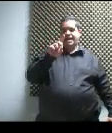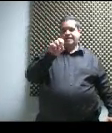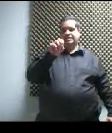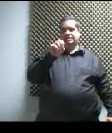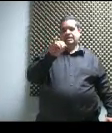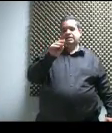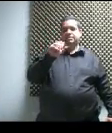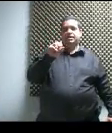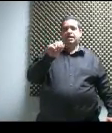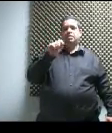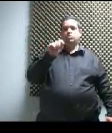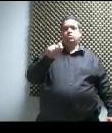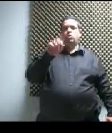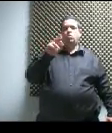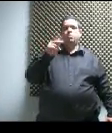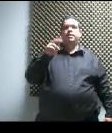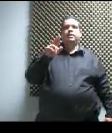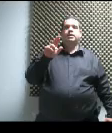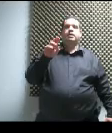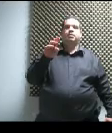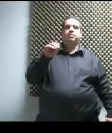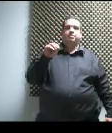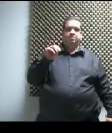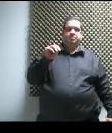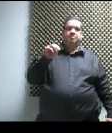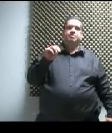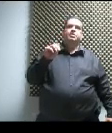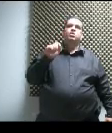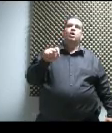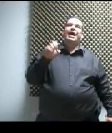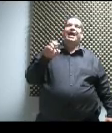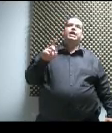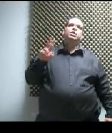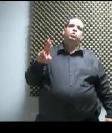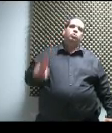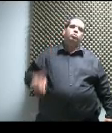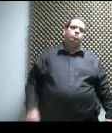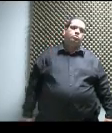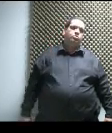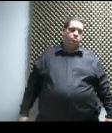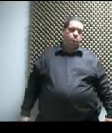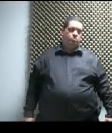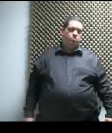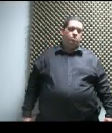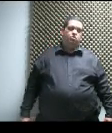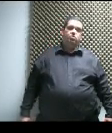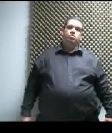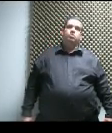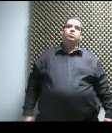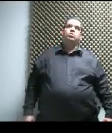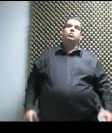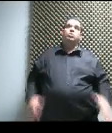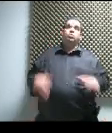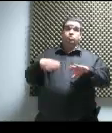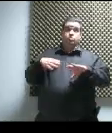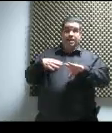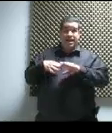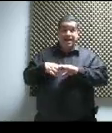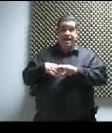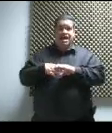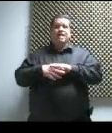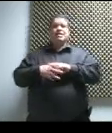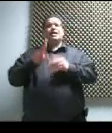.uprm, que significa Universidad de Puerto Rico, Mayagüez, punto E-D-U. Y ahí usted entra y usted puede, y ahí hay un